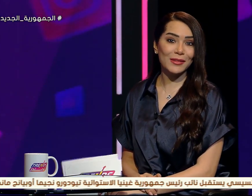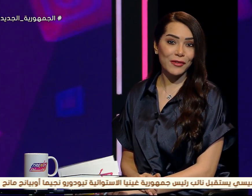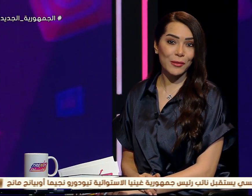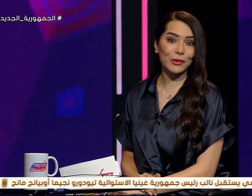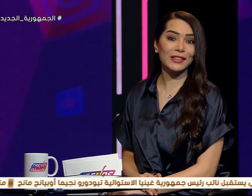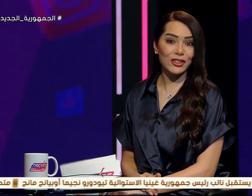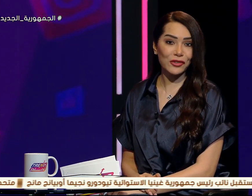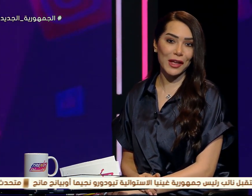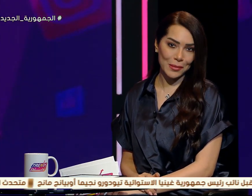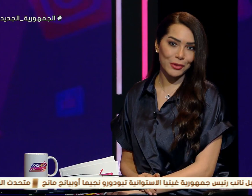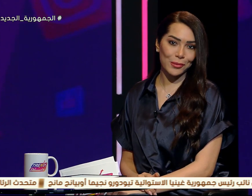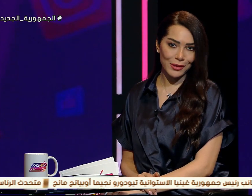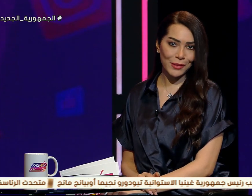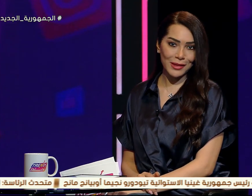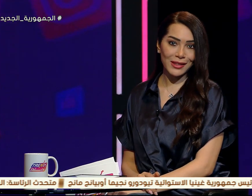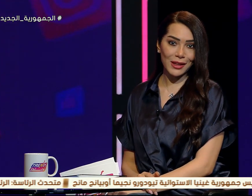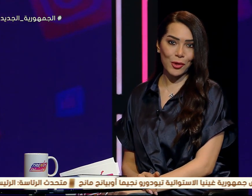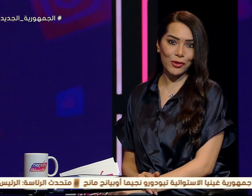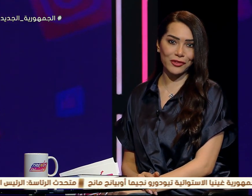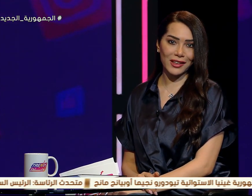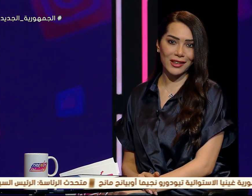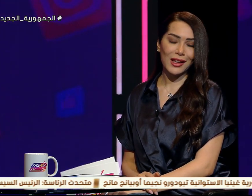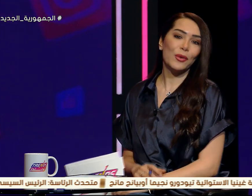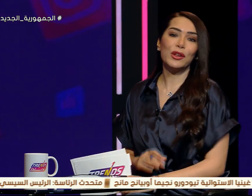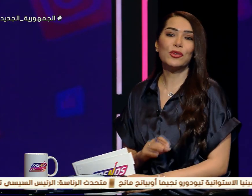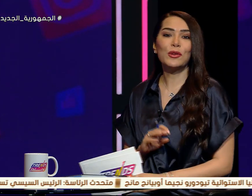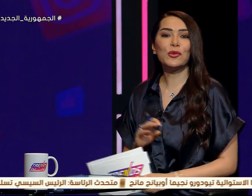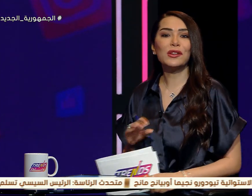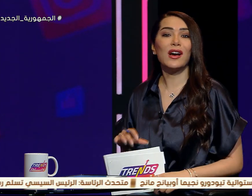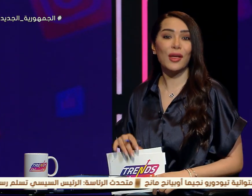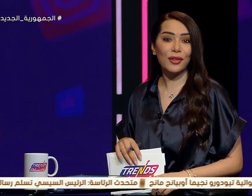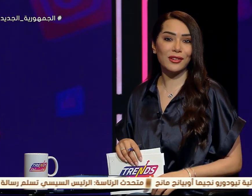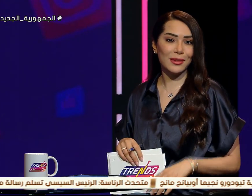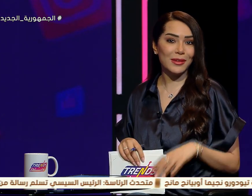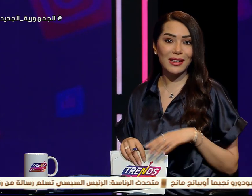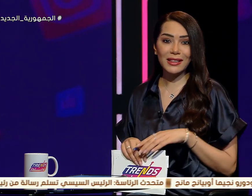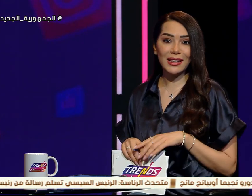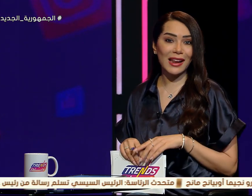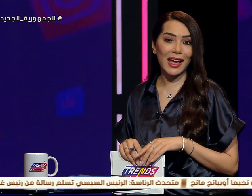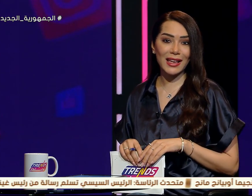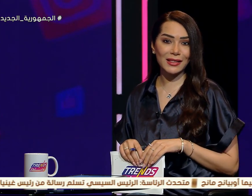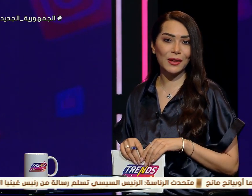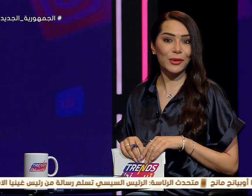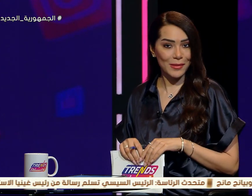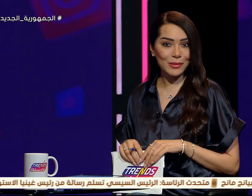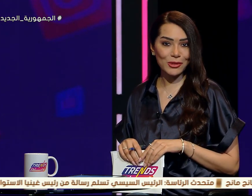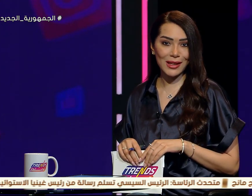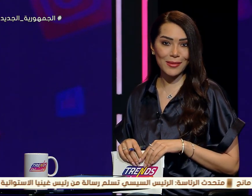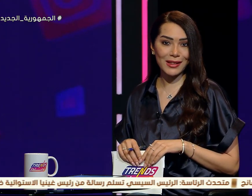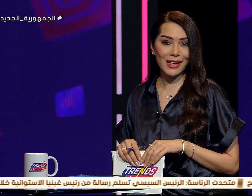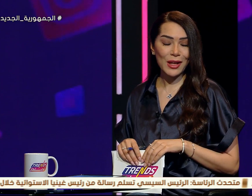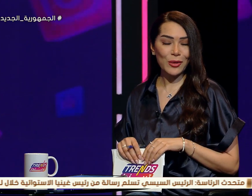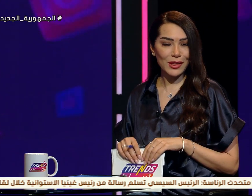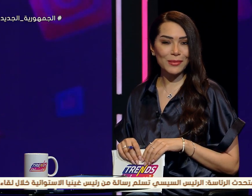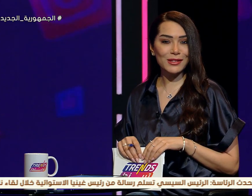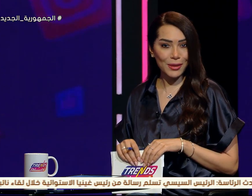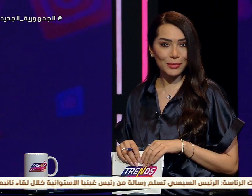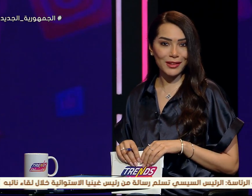بنفهم ونكتشف حكمه ربنا من الموقف ده ولانه بيكون ليه اثر كبير جدا على حياتنا وكمان مستقبلنا وده بالضبط